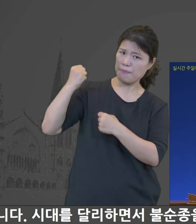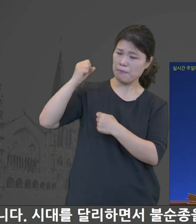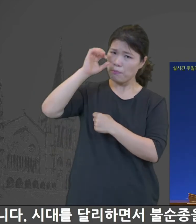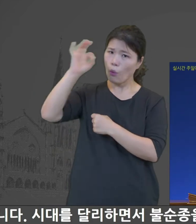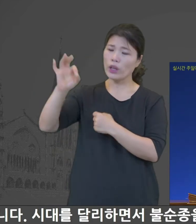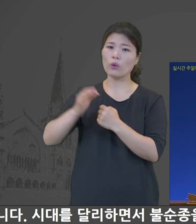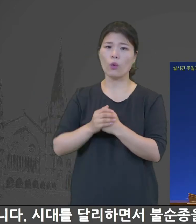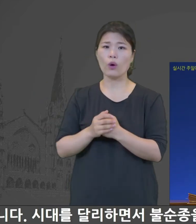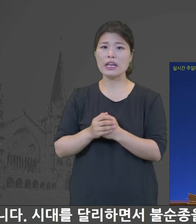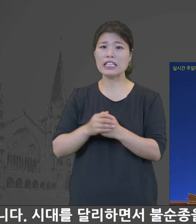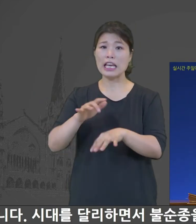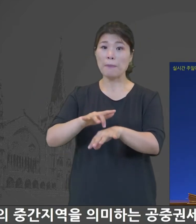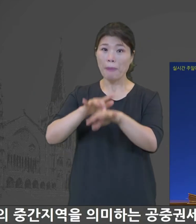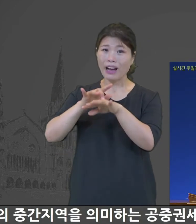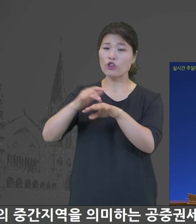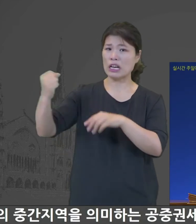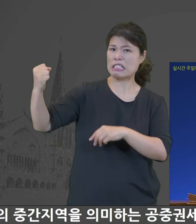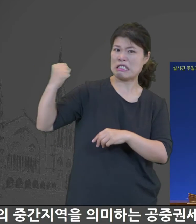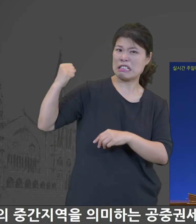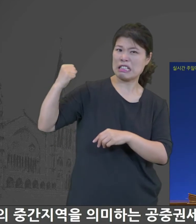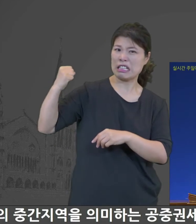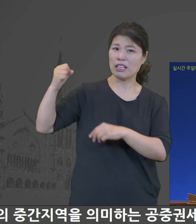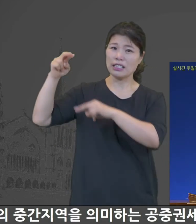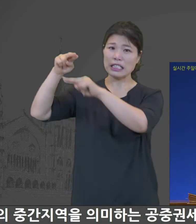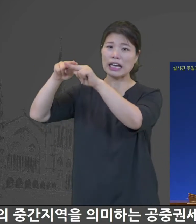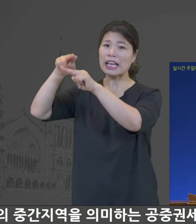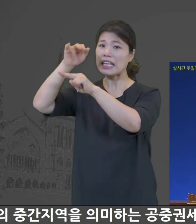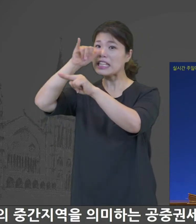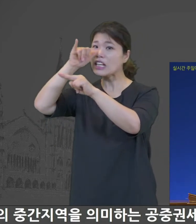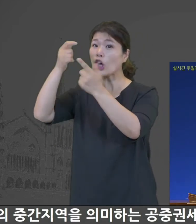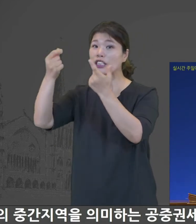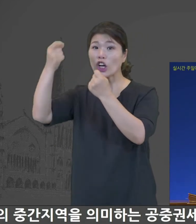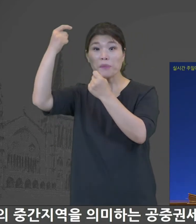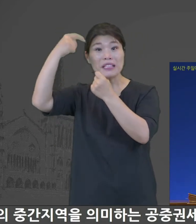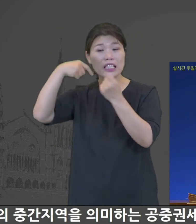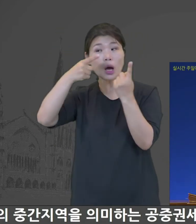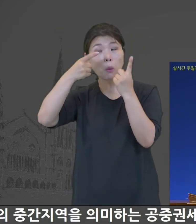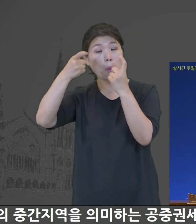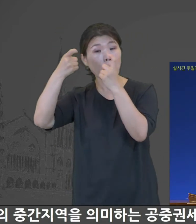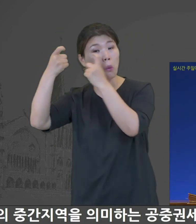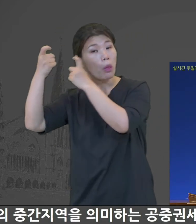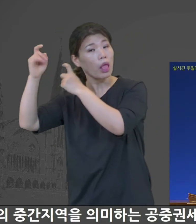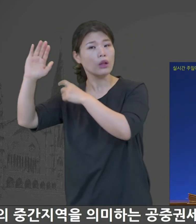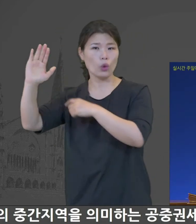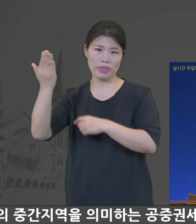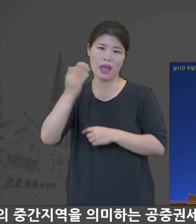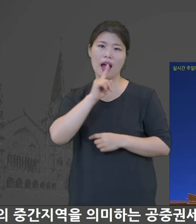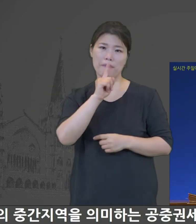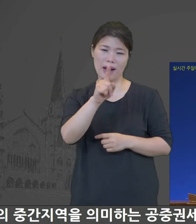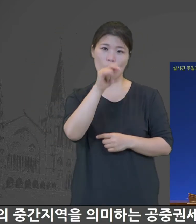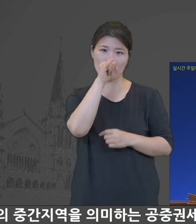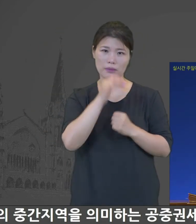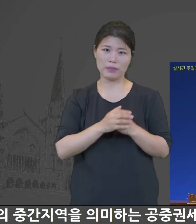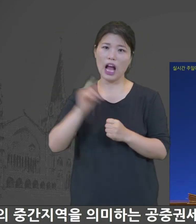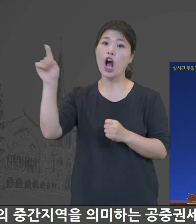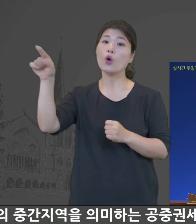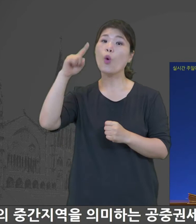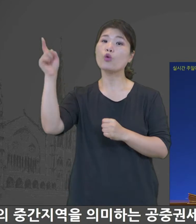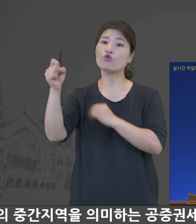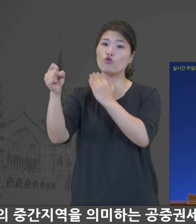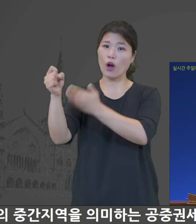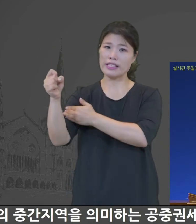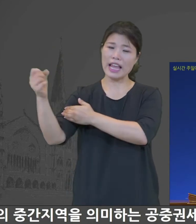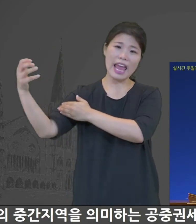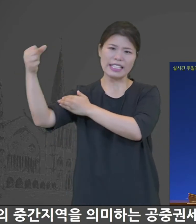대단한 자리에 있는 것처럼 현혹될 수 있다고 얘기하는 겁니다. 이게 공중 권세 잡은